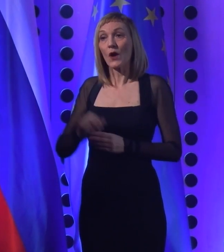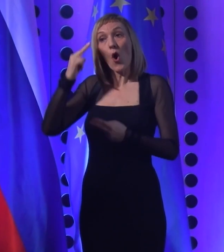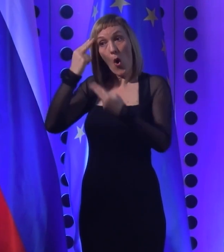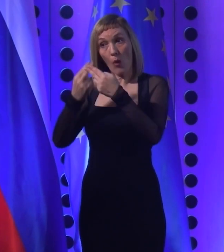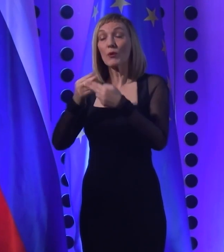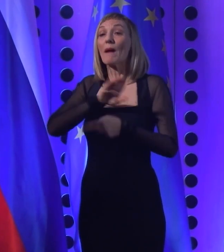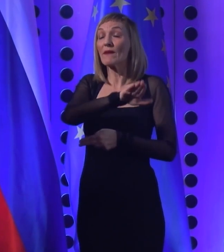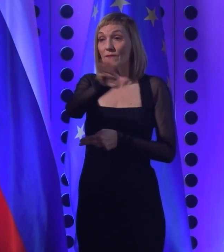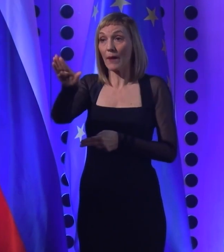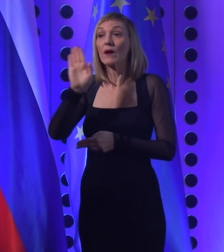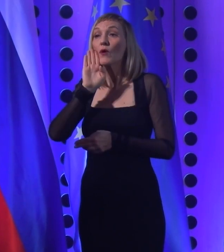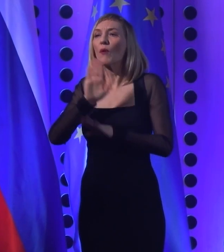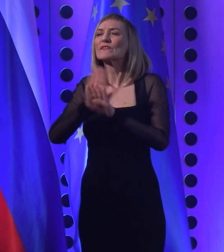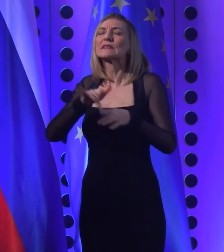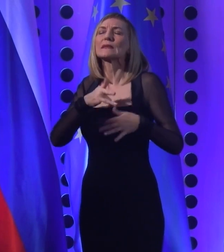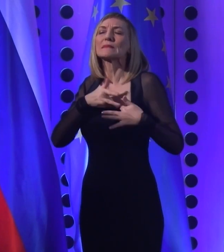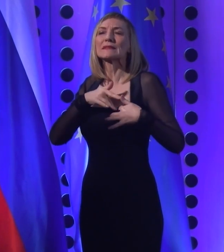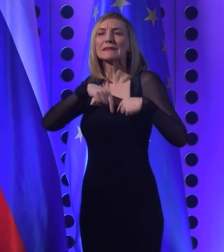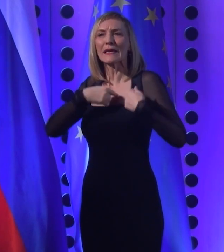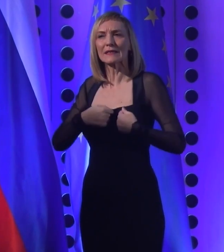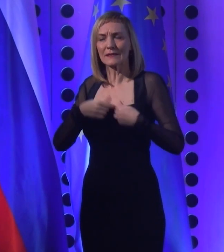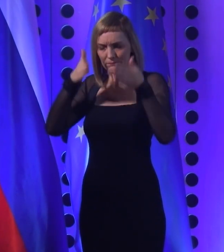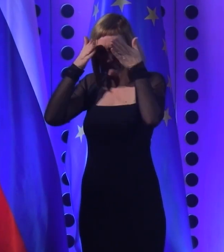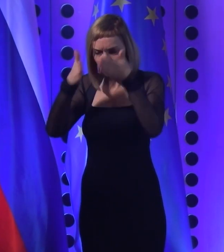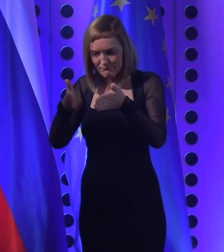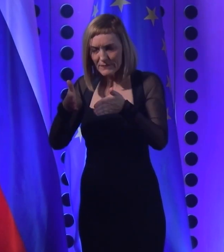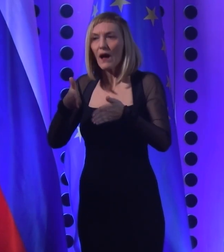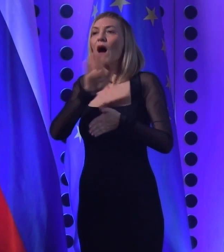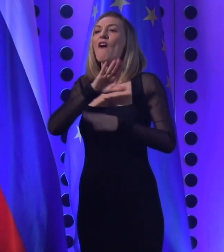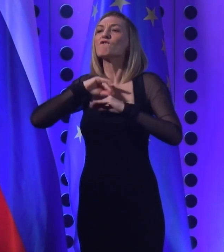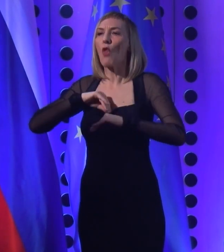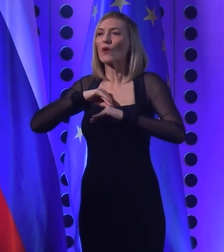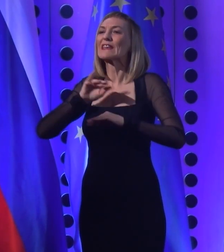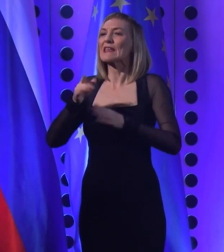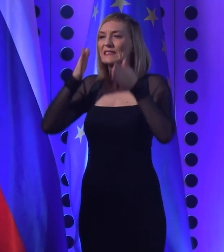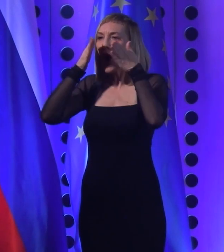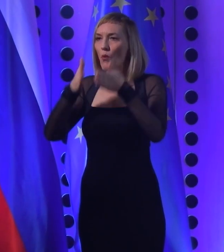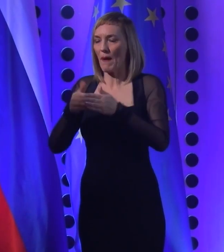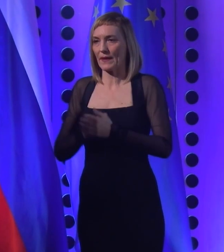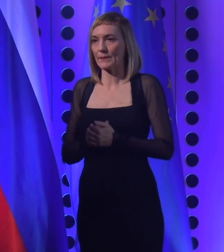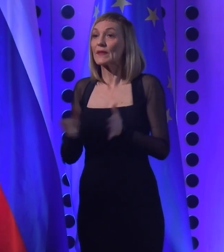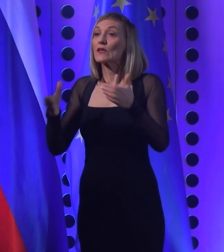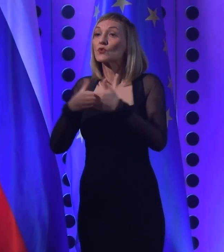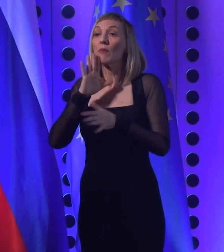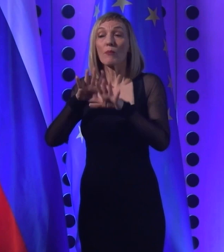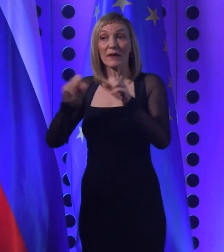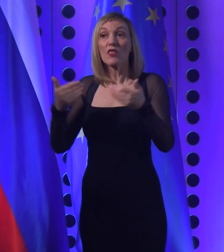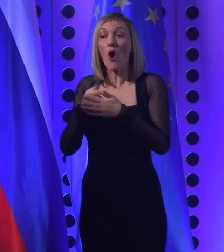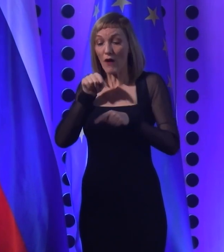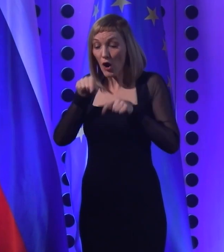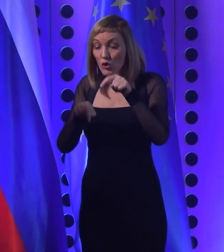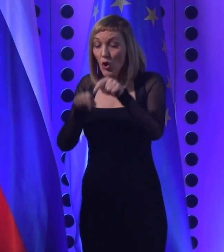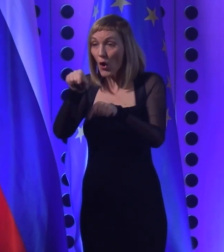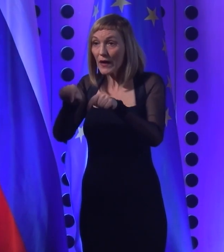Obljubljam vam, da se bom z vsem srcem posvetila vlogi, ki mi je zaupana. Skupaj bomo naredili nove